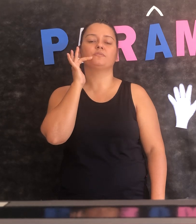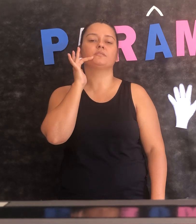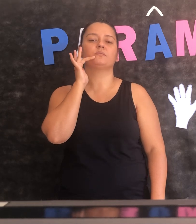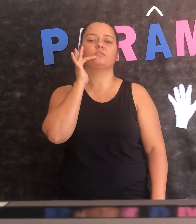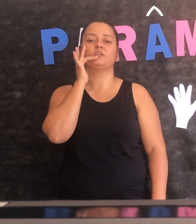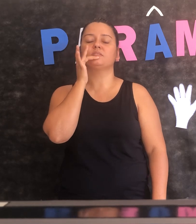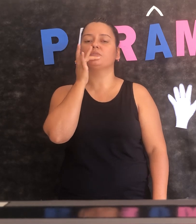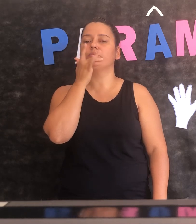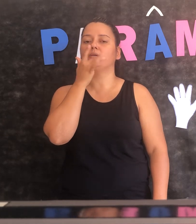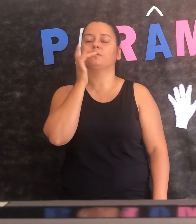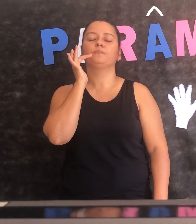fazendo assim esse movimento.